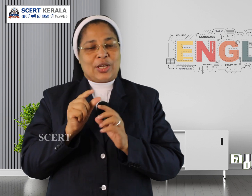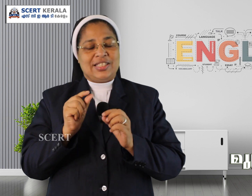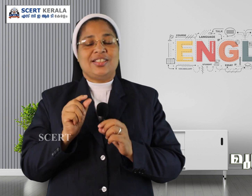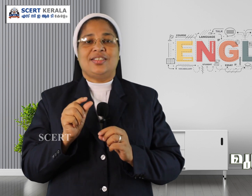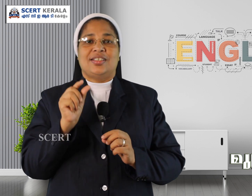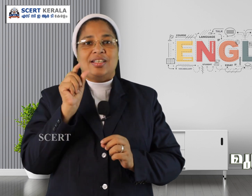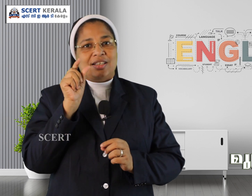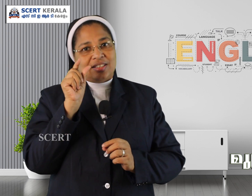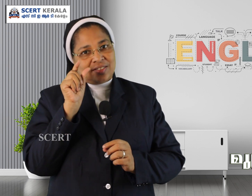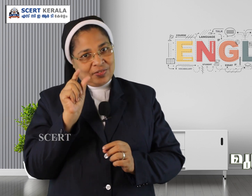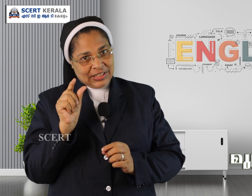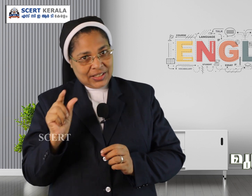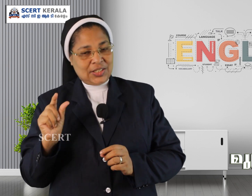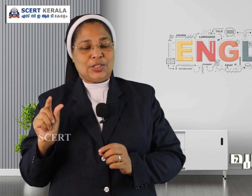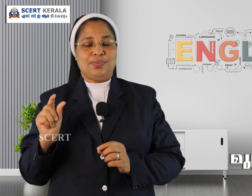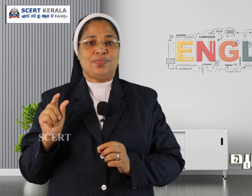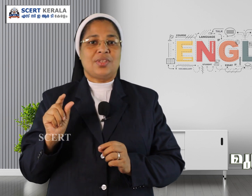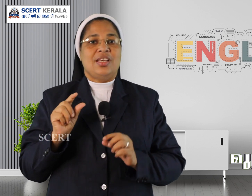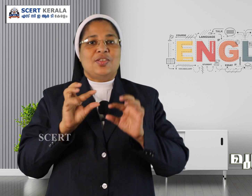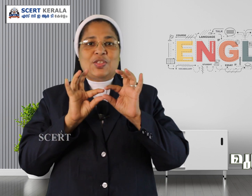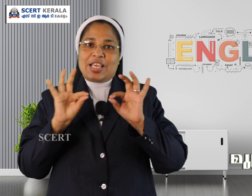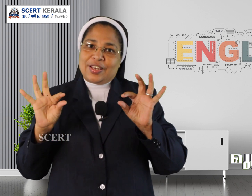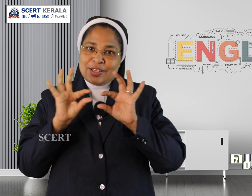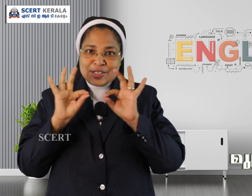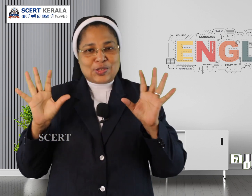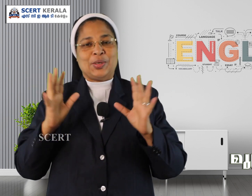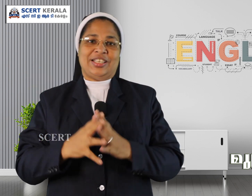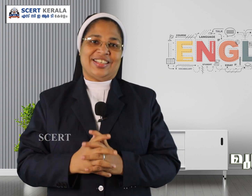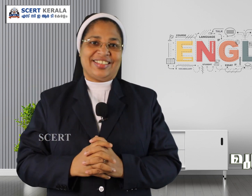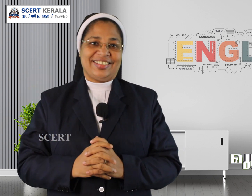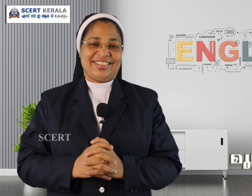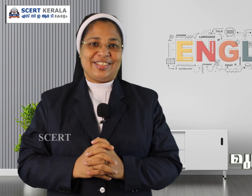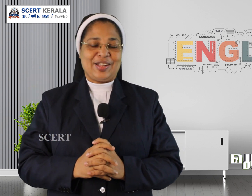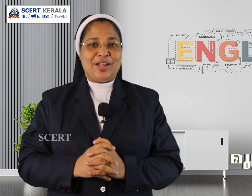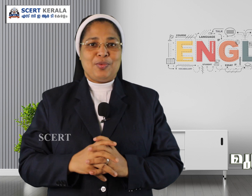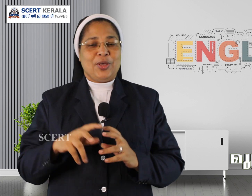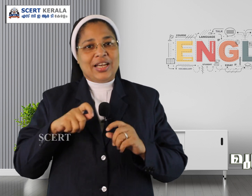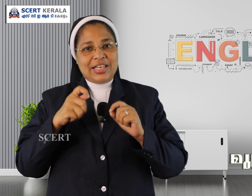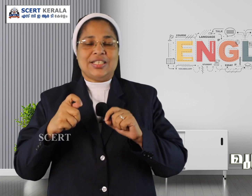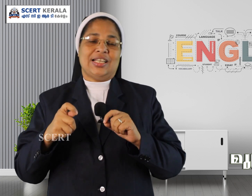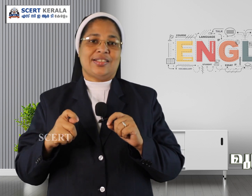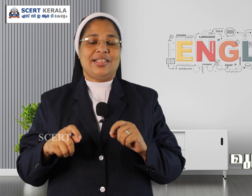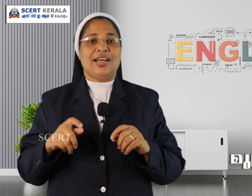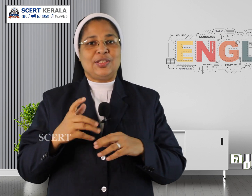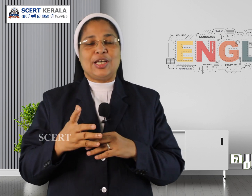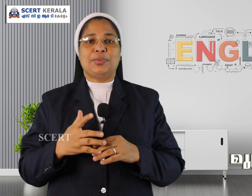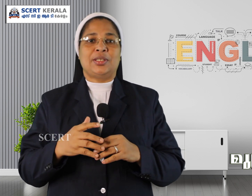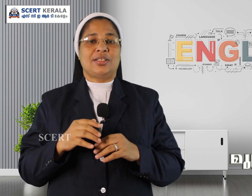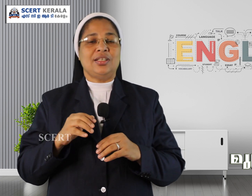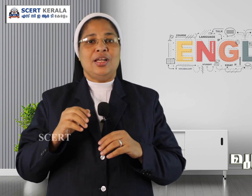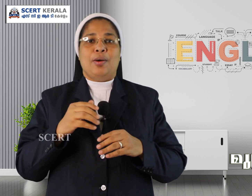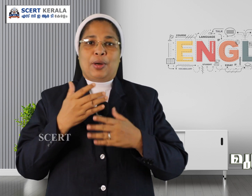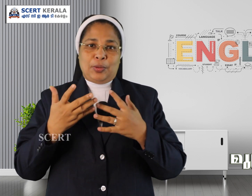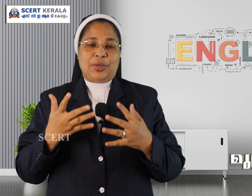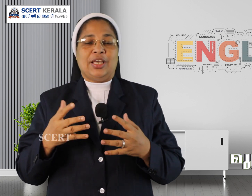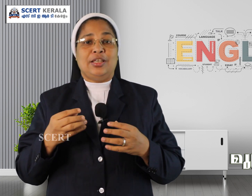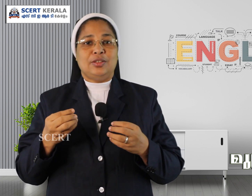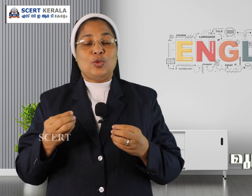കുറച്ച് വേർഡ്സും സെൻറ്റൻസസുമായിട്ടാണ്. അപ്പോൾ ഇംഗ്ലീഷ് ക്ലാസ്സിലെ അധ്യാപകർക്ക് പഠിപ്പിക്കാൻ